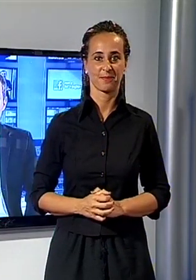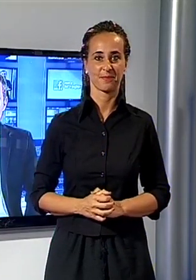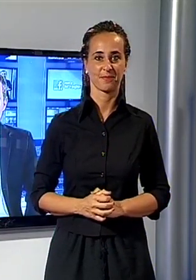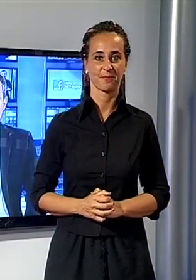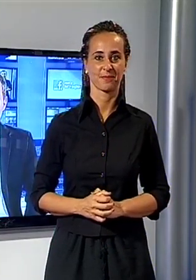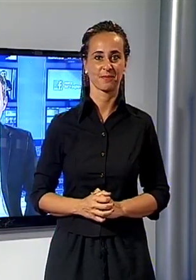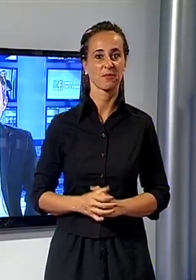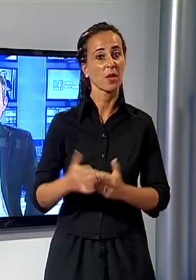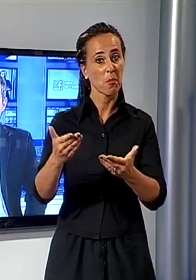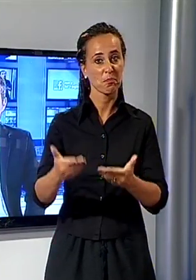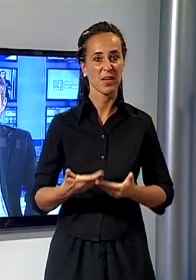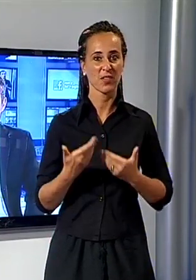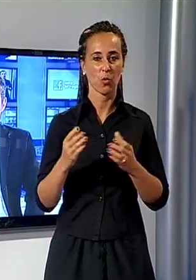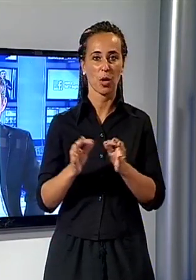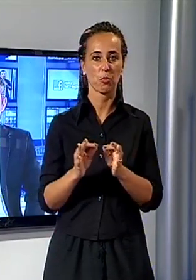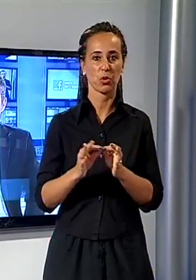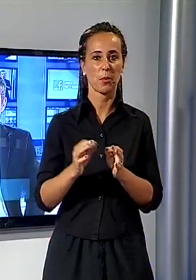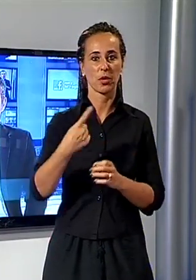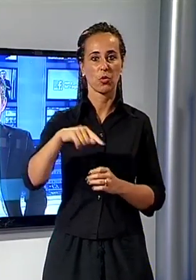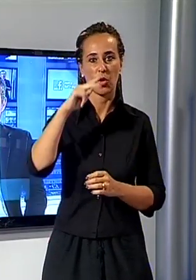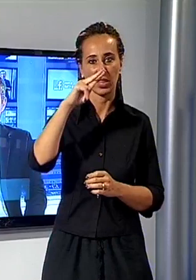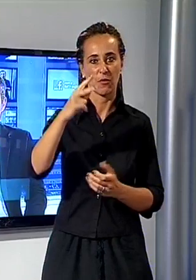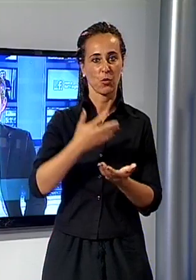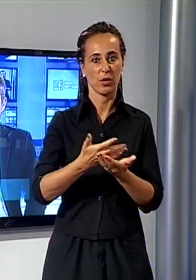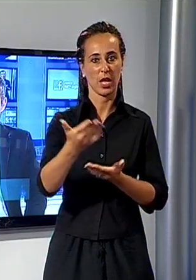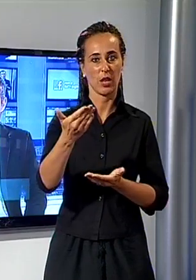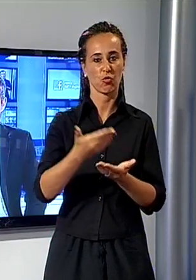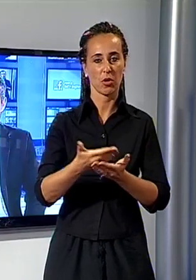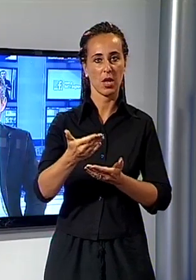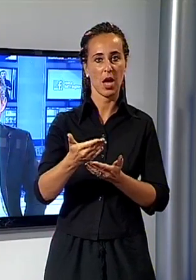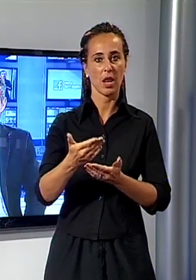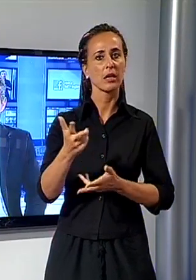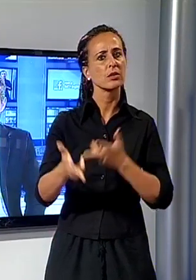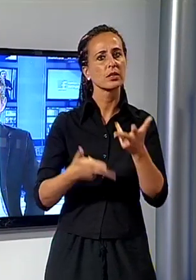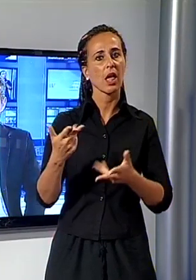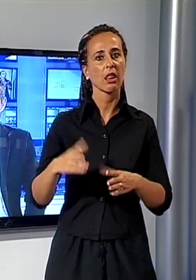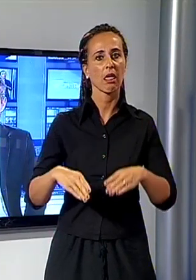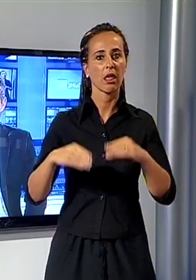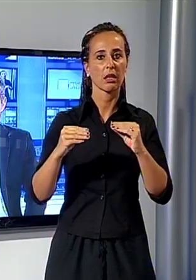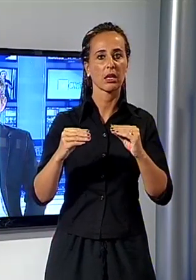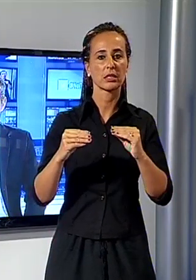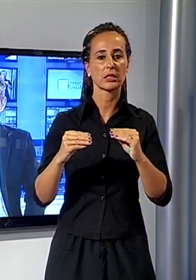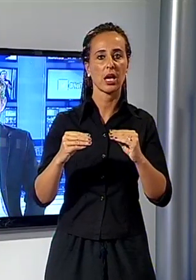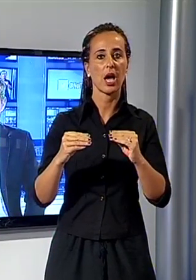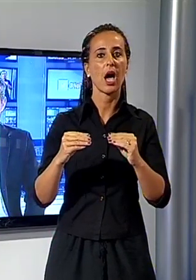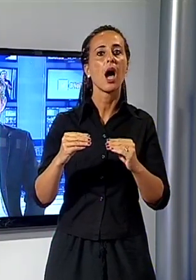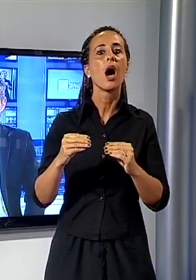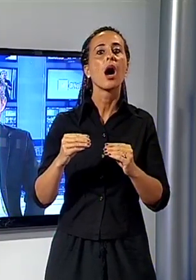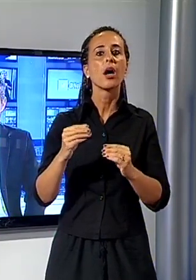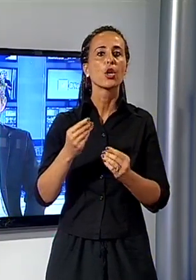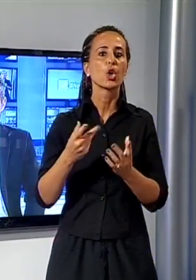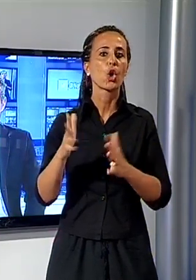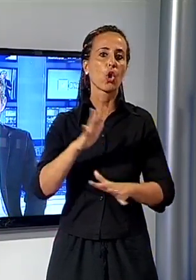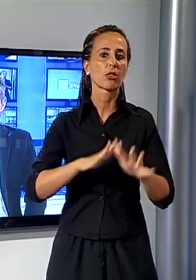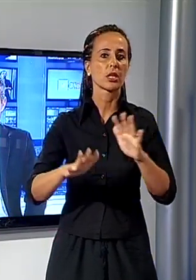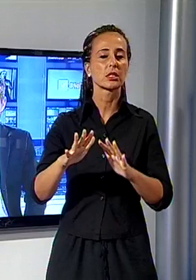Bentrovati a questo nuovo appuntamento con il TG Noi. In apertura parliamo del nuovo caso di meningite che è stato riscontrato a